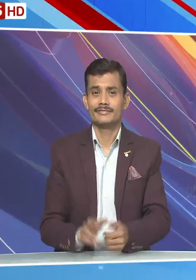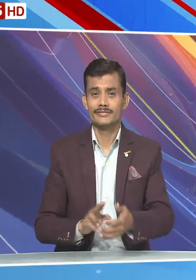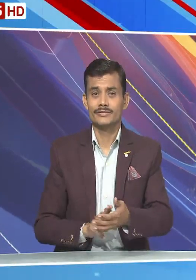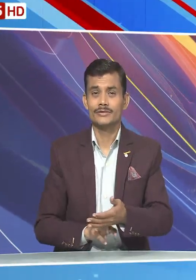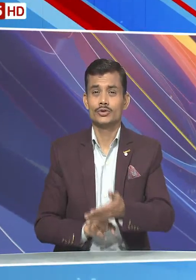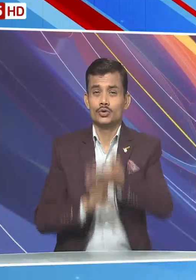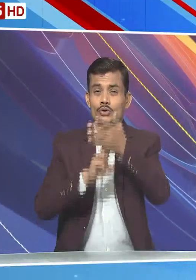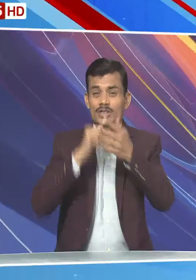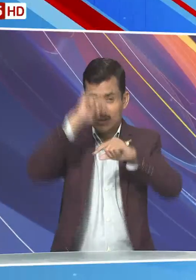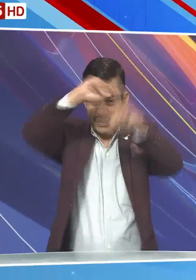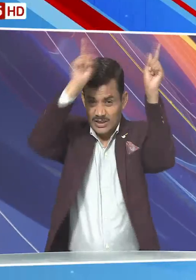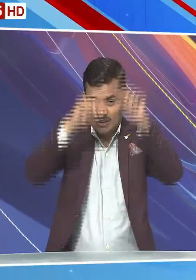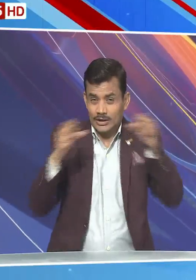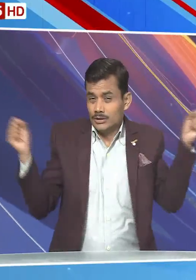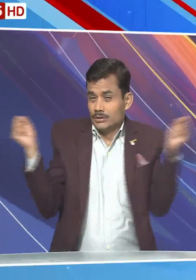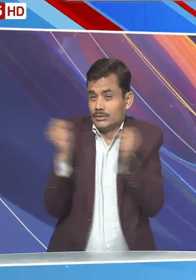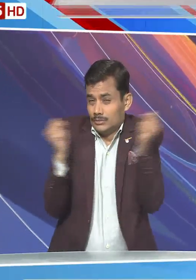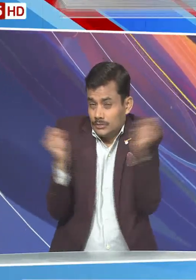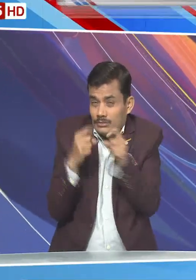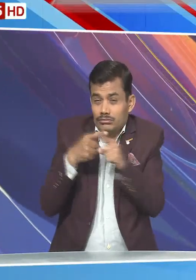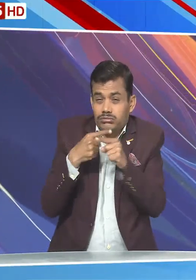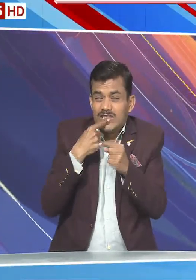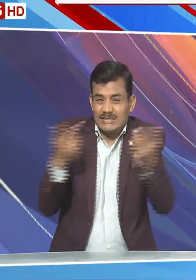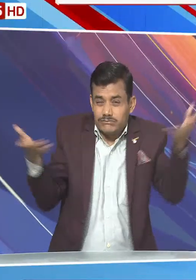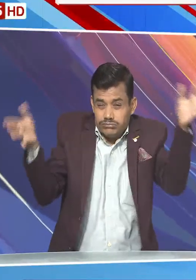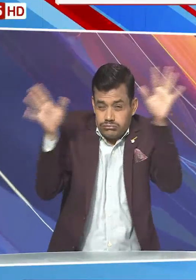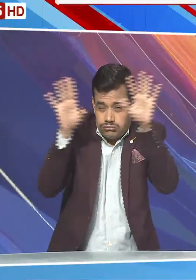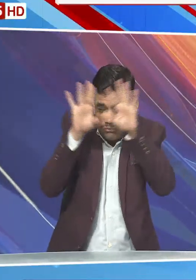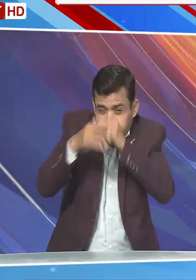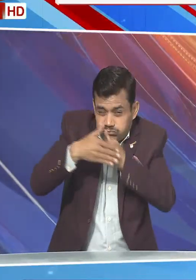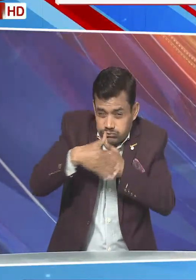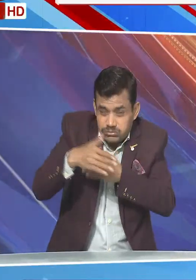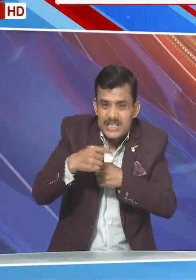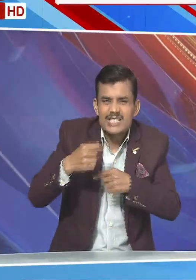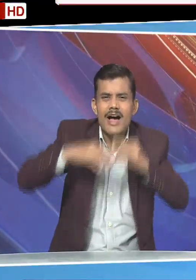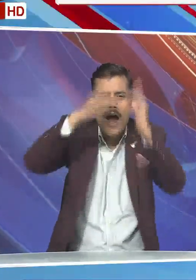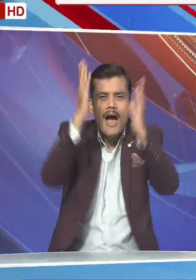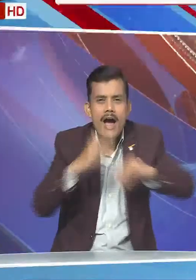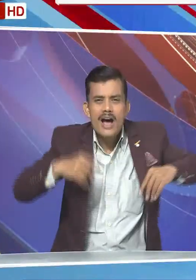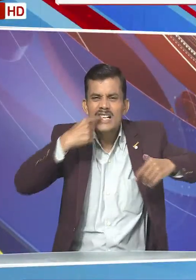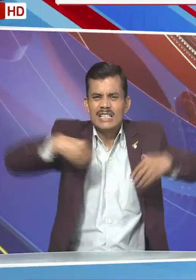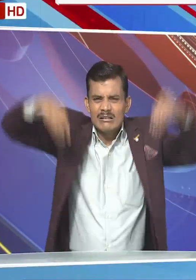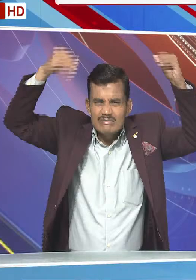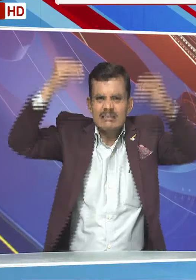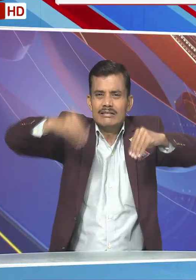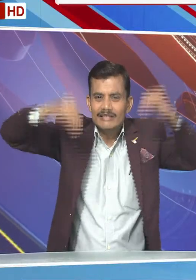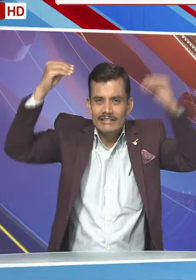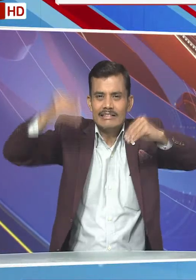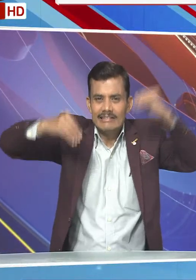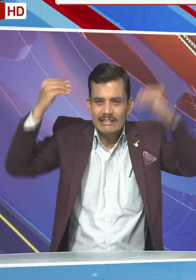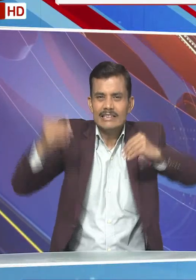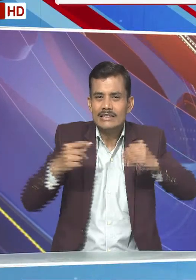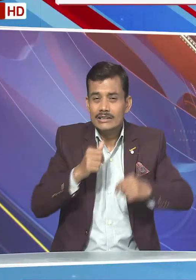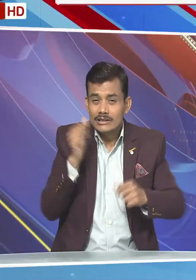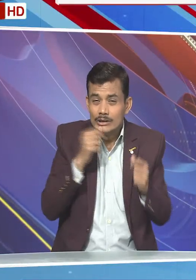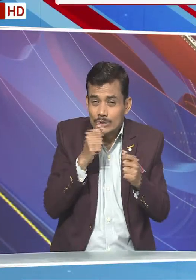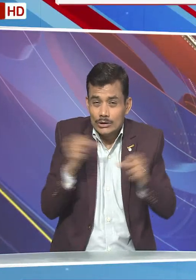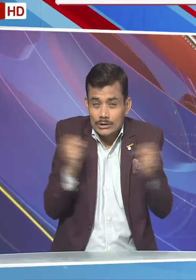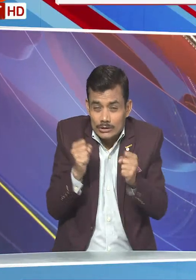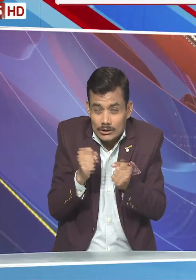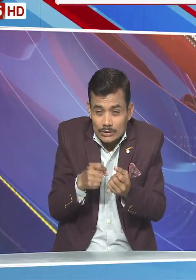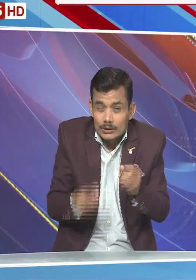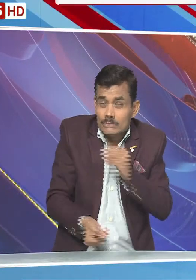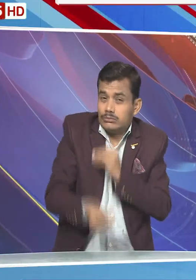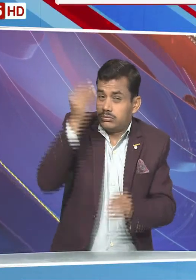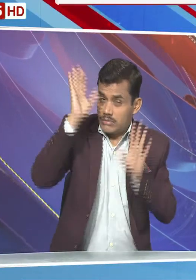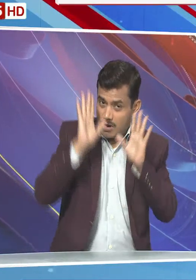उत्तर भारत में शीतलहर और कोहरे का प्रकोप जारी है। पहाड़ों पर बर्फबारी की वजह से मैदानी इलाकों में ठंड काफी बढ़ गई